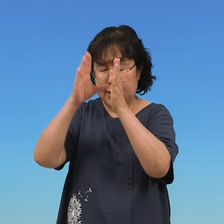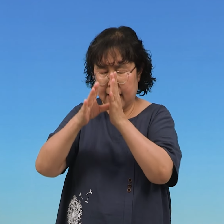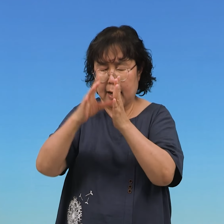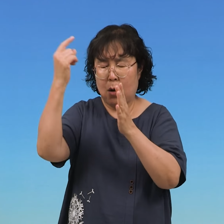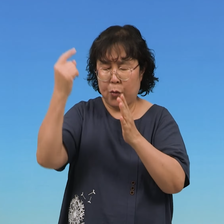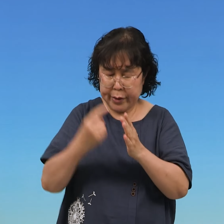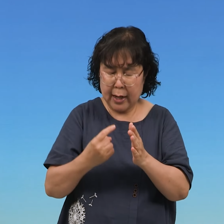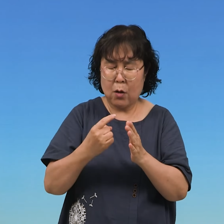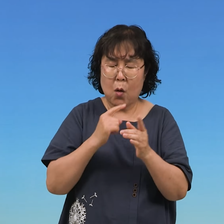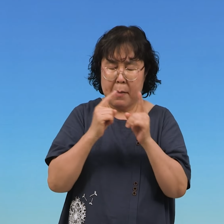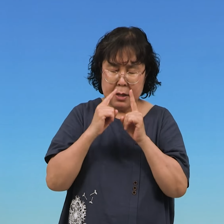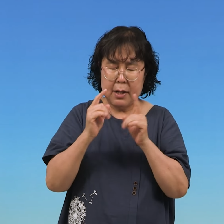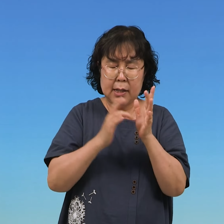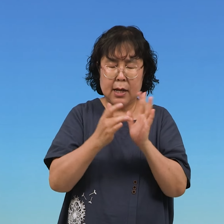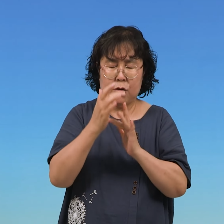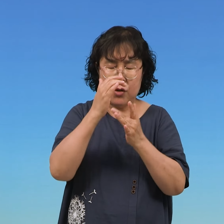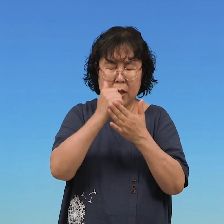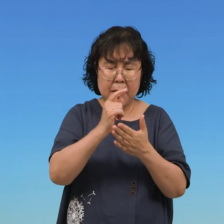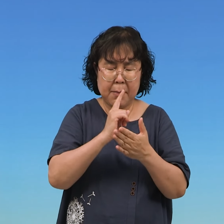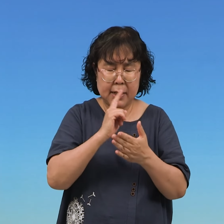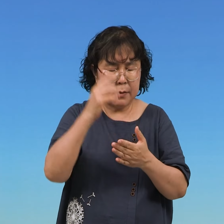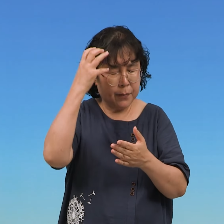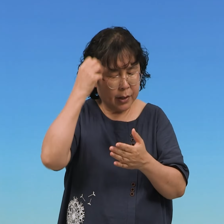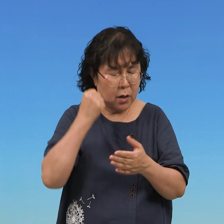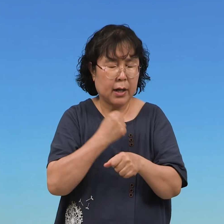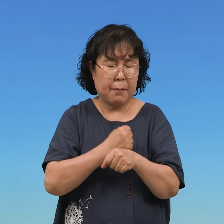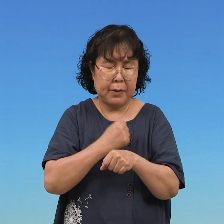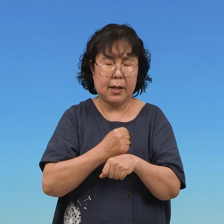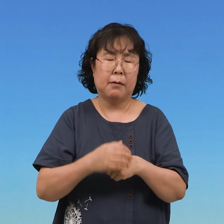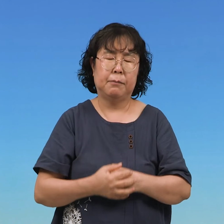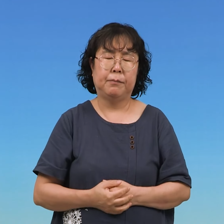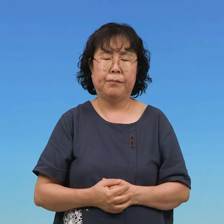말씀하신 하나님을 의지합니다.